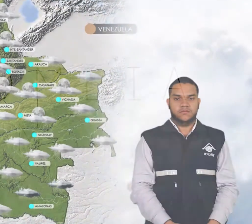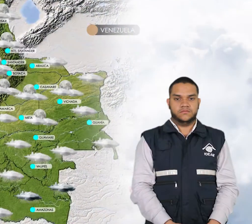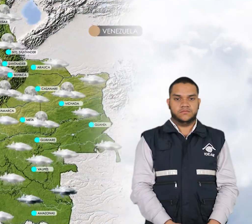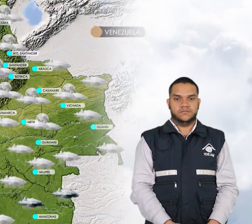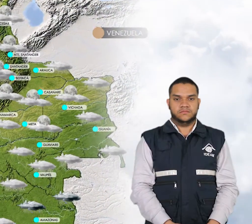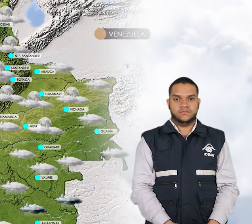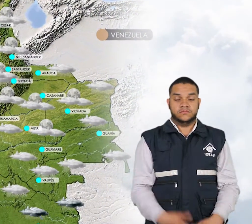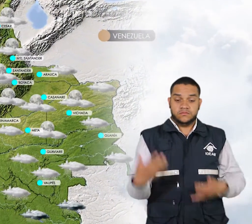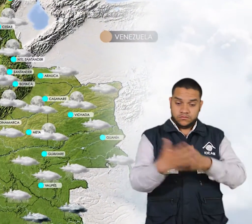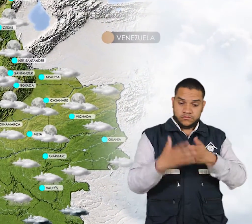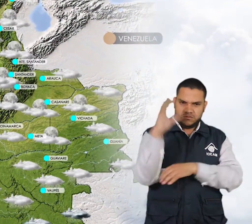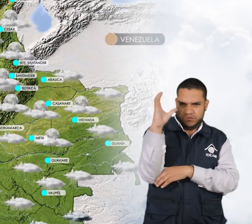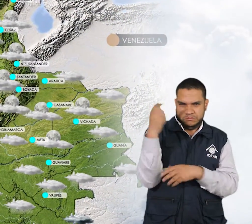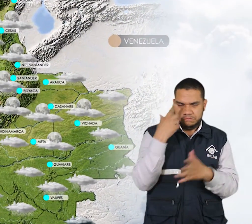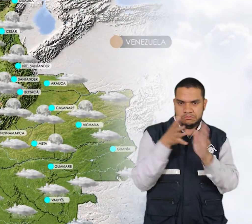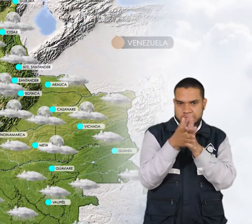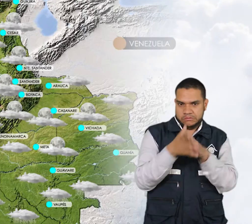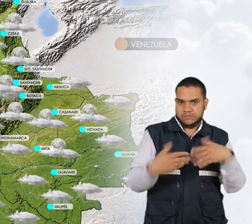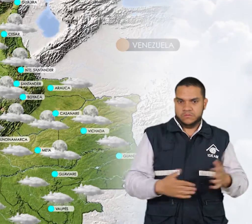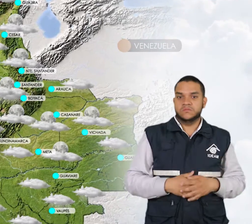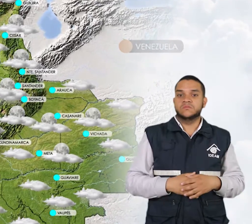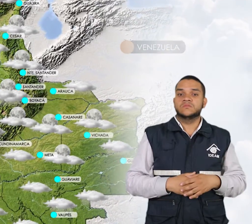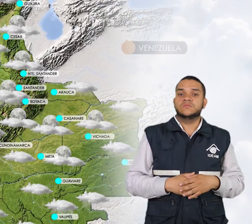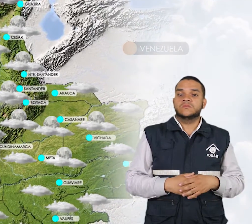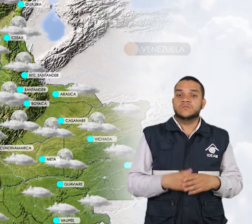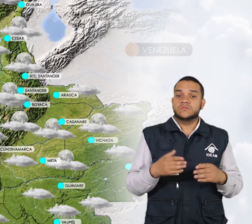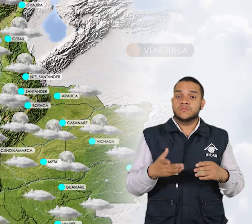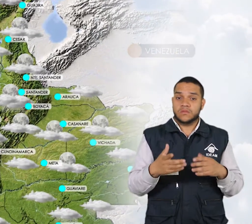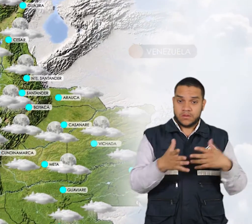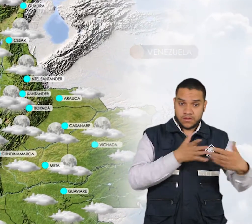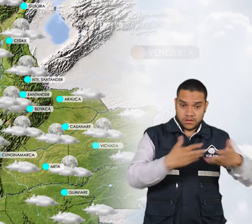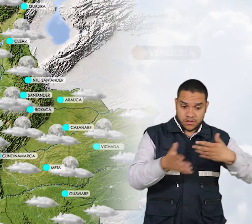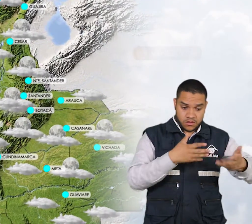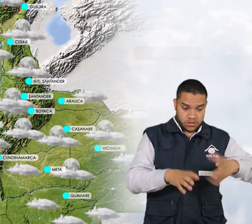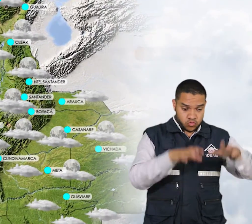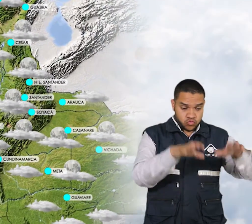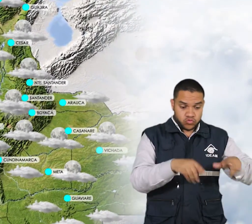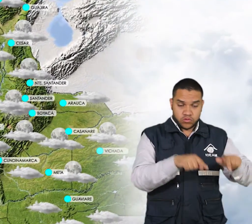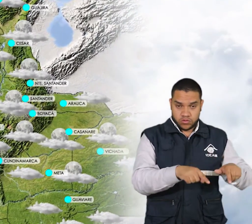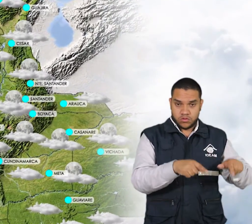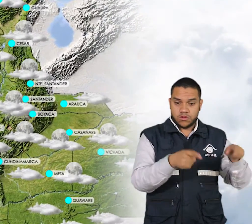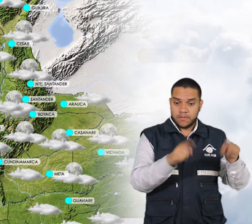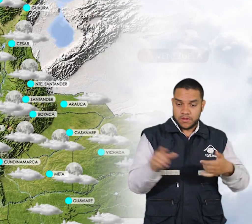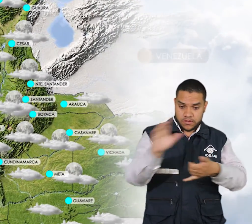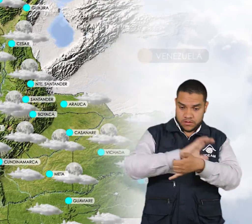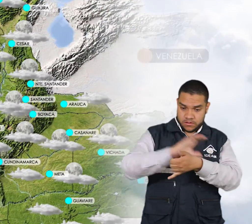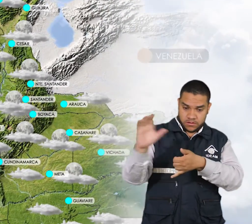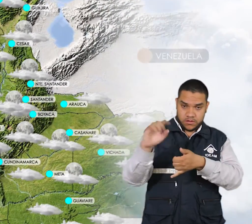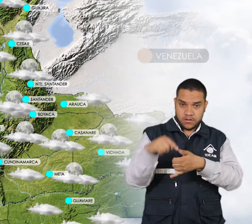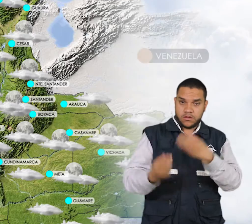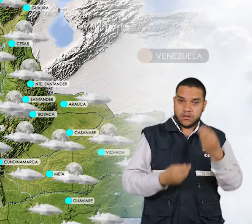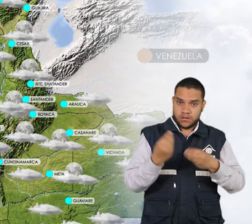A nivel nacional tendremos las siguientes condiciones. En el archipiélago de San Andrés y Providencia y en la región Caribe